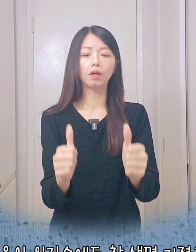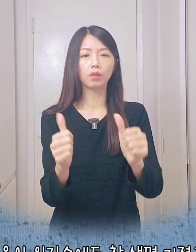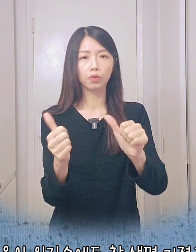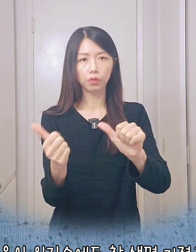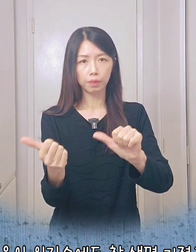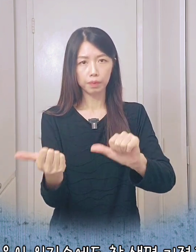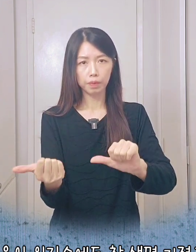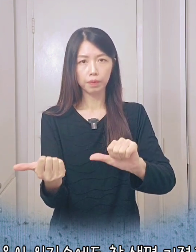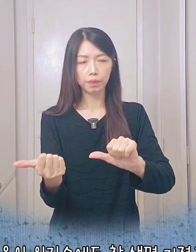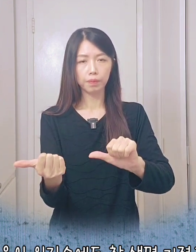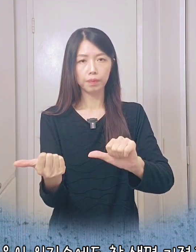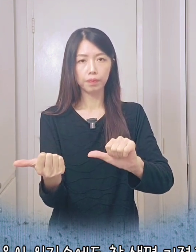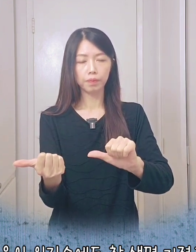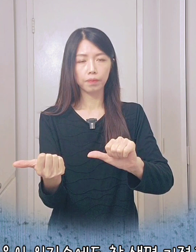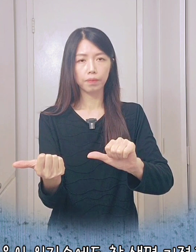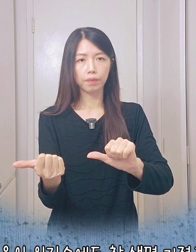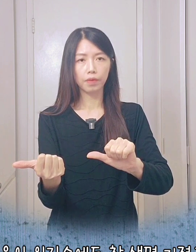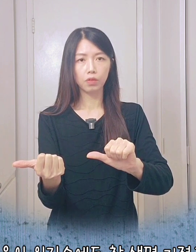쓰러뜨리거든요. 죽음.